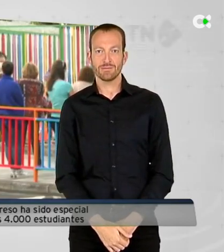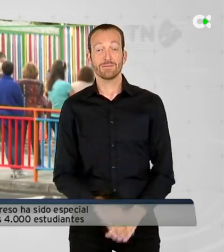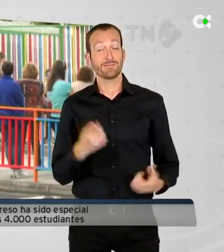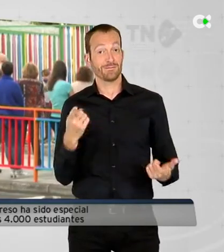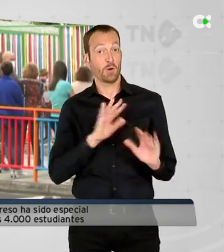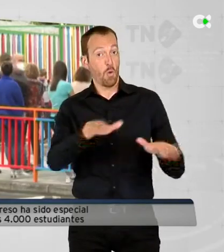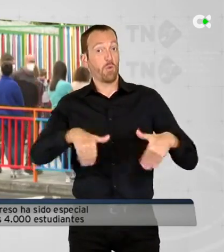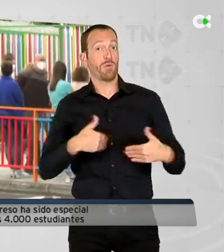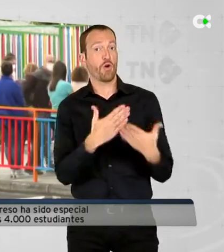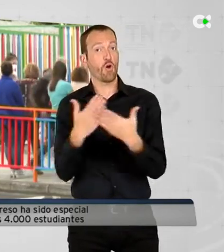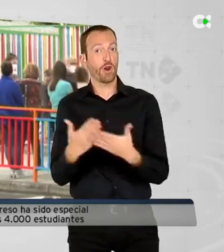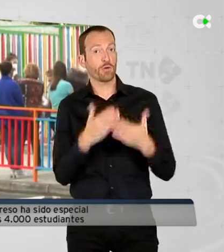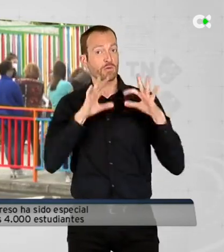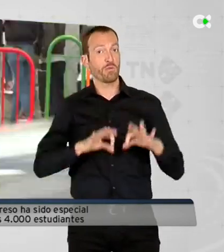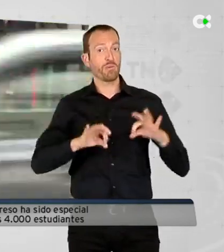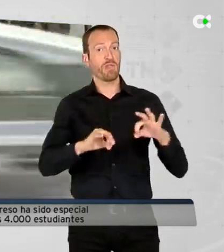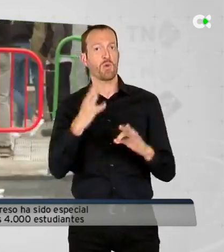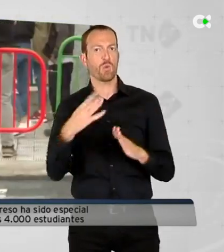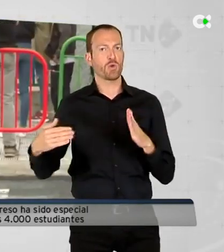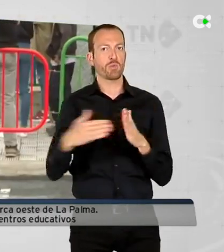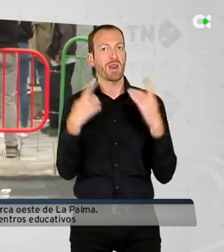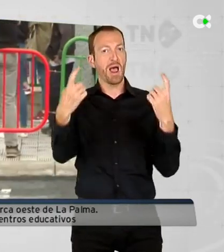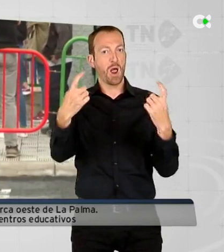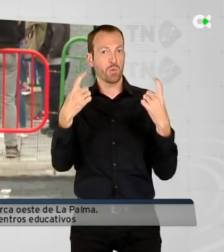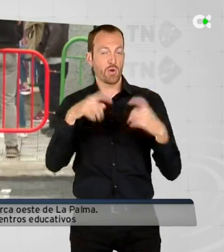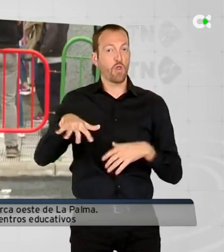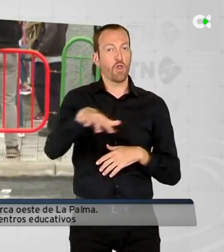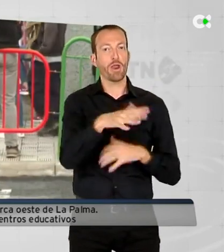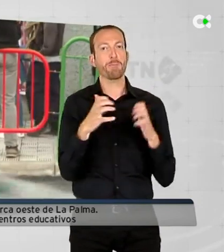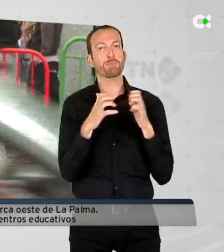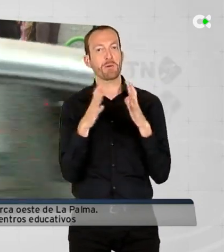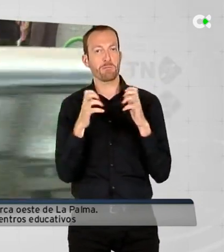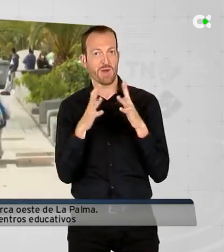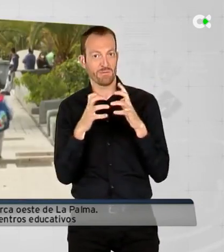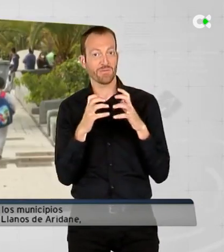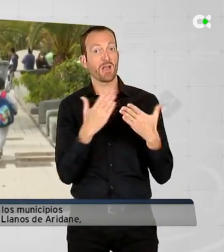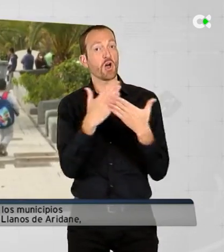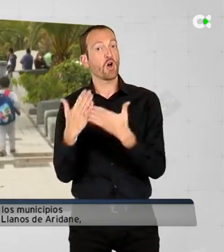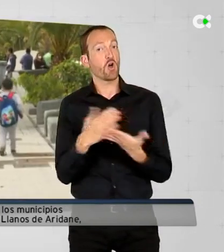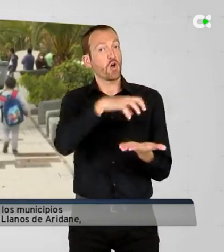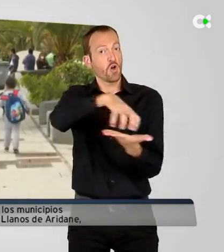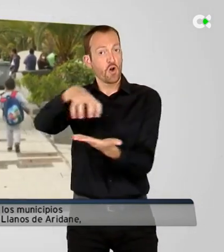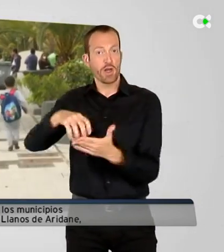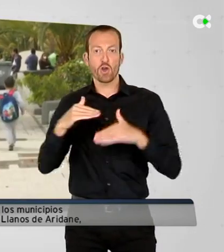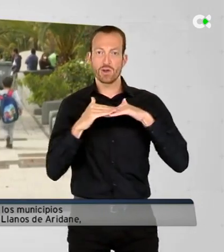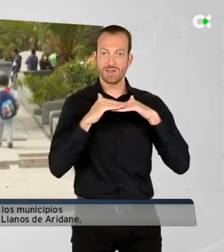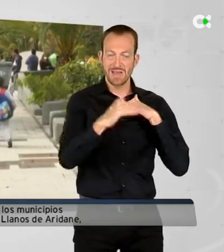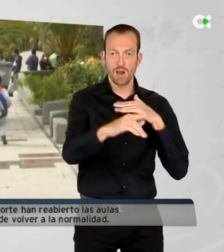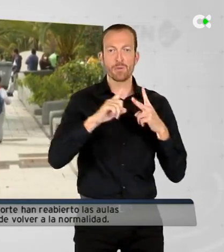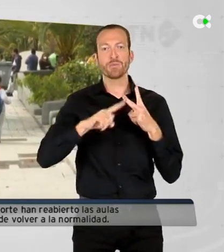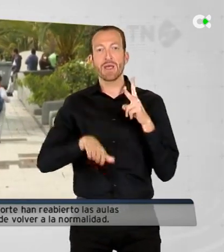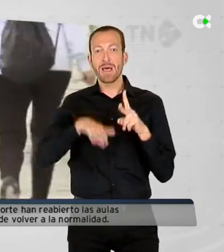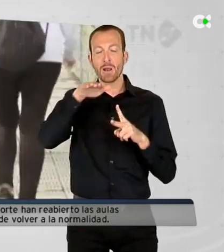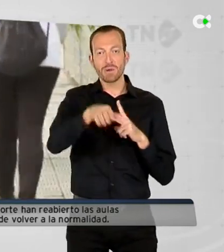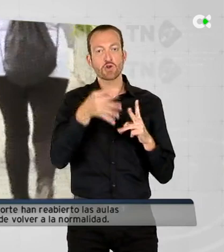Este regreso ha sido especial para los 4.000 estudiantes de la comarca Oeste de La Palma. Los centros educativos de los municipios de los Llanos de Aridane,